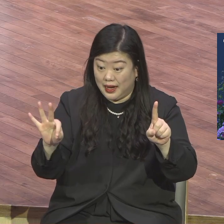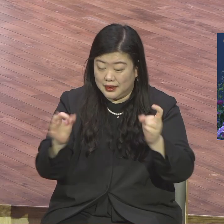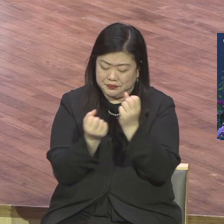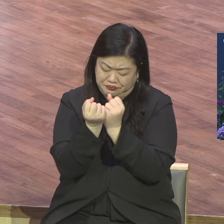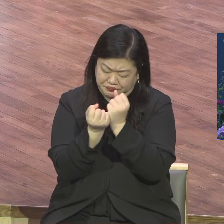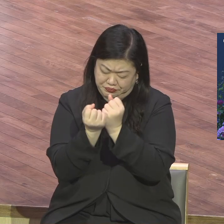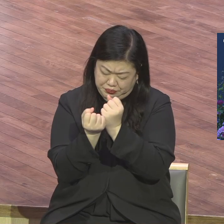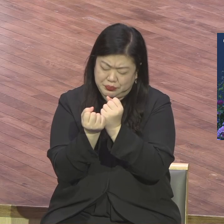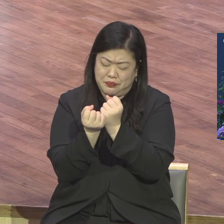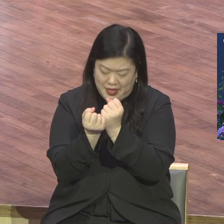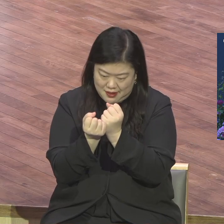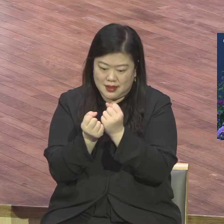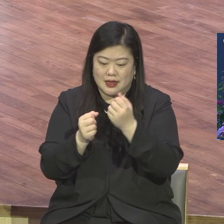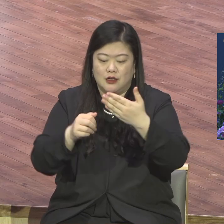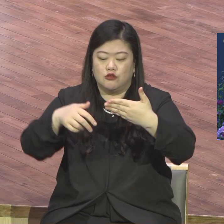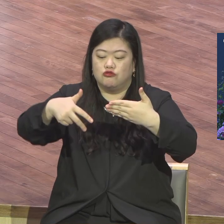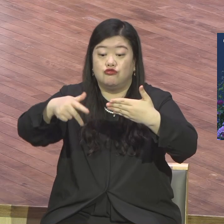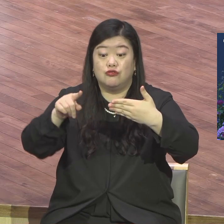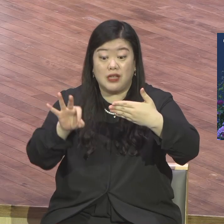9장부터는 이제 이전